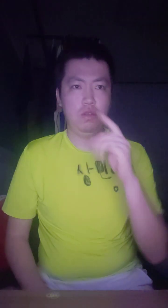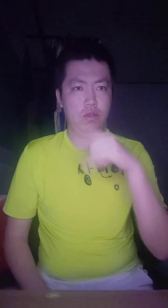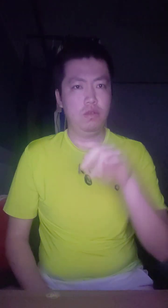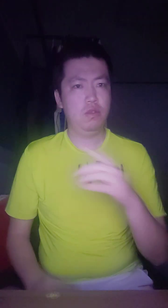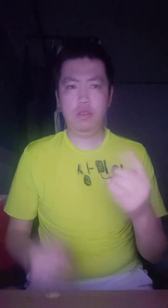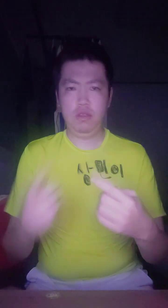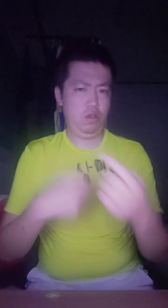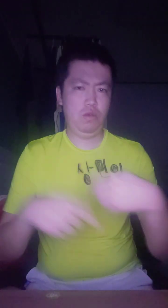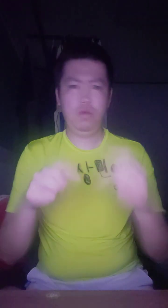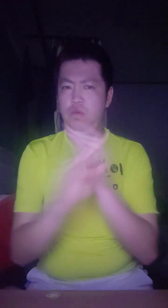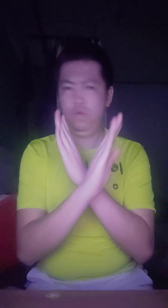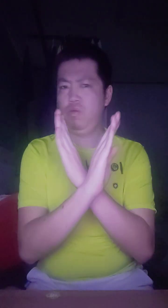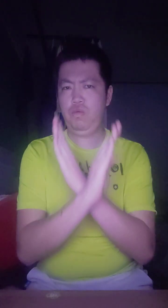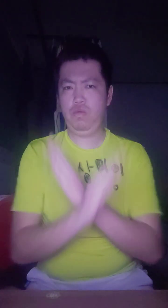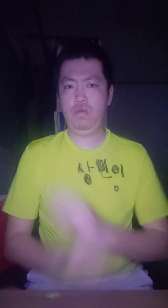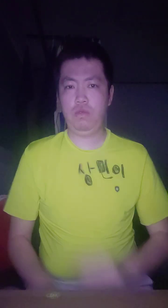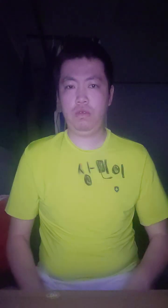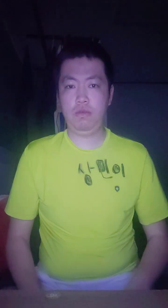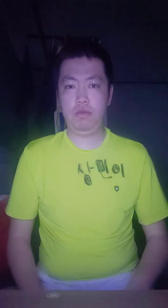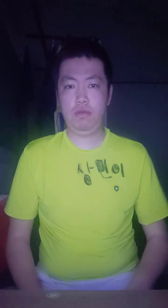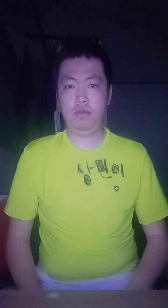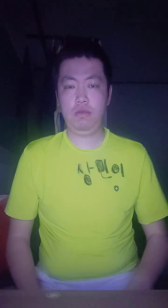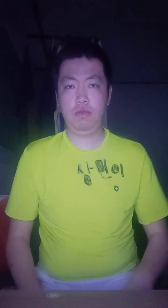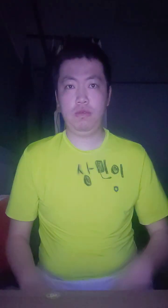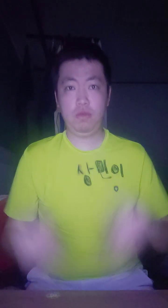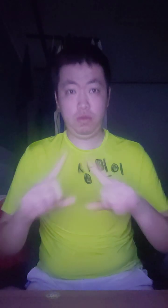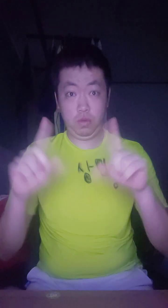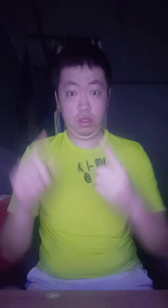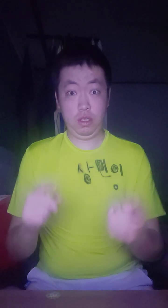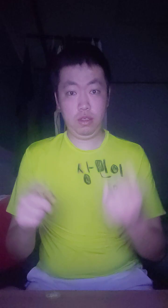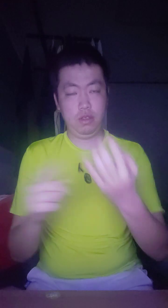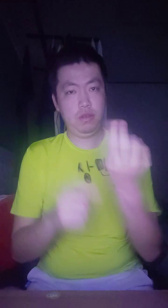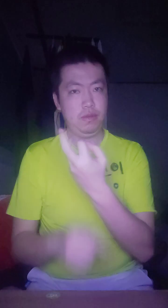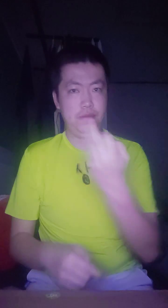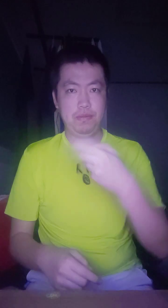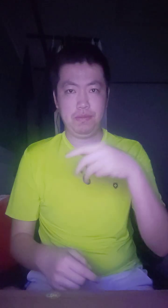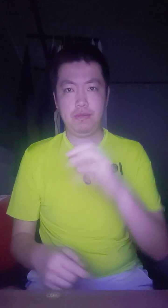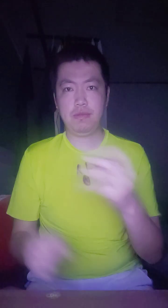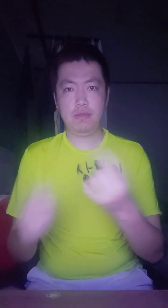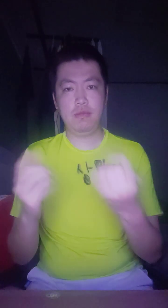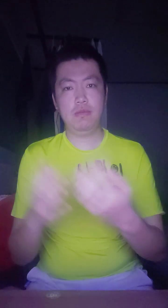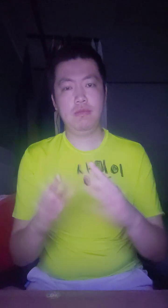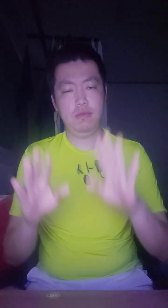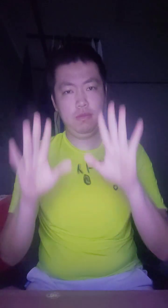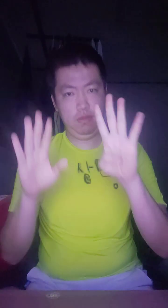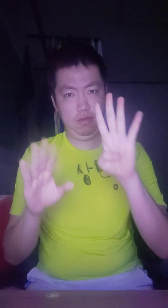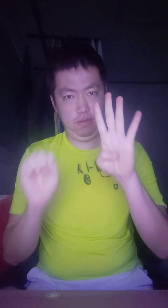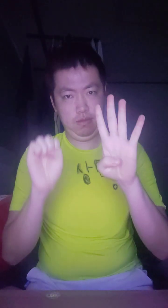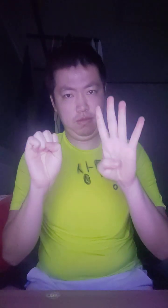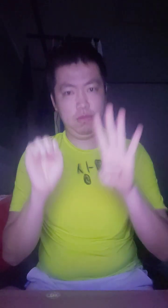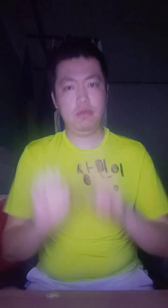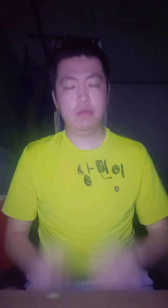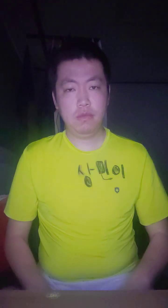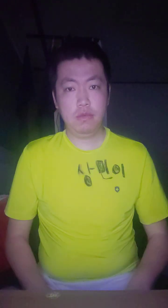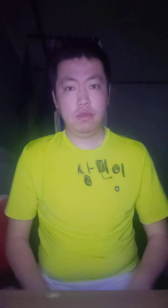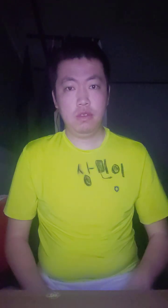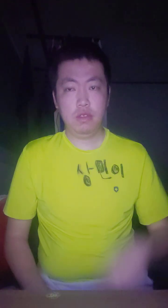거는 재포장을 할 수가 없거든요. 오늘까지 한국전력에 접수된 피해 신고 건수는 400여 건.